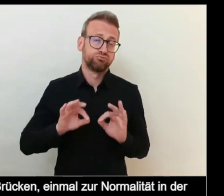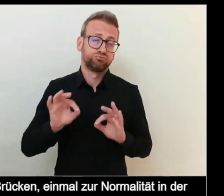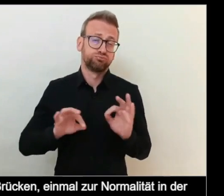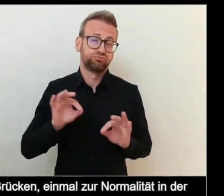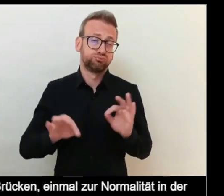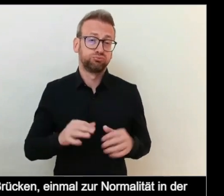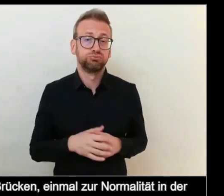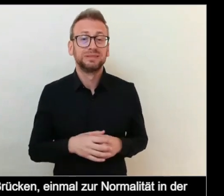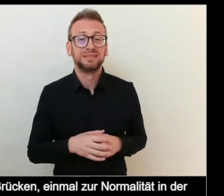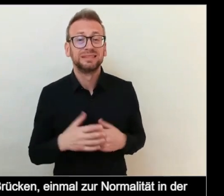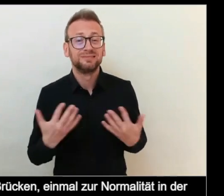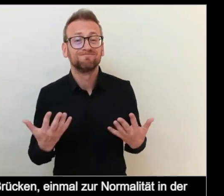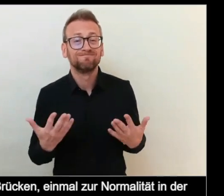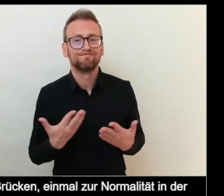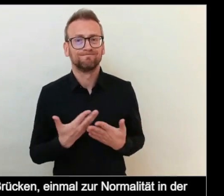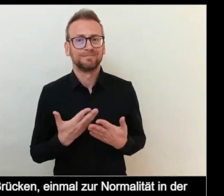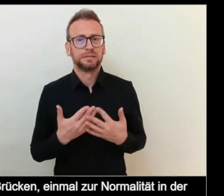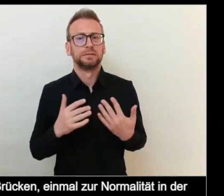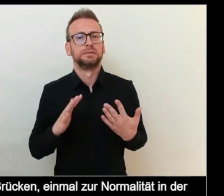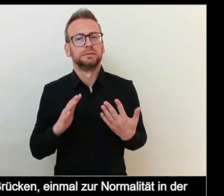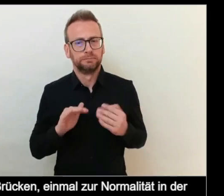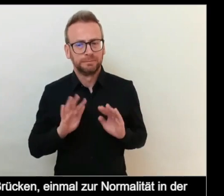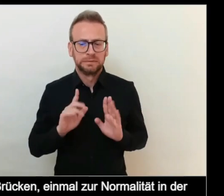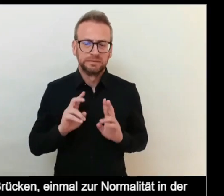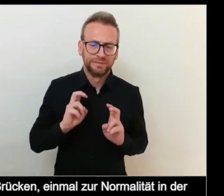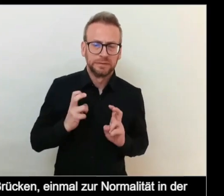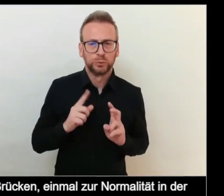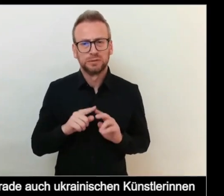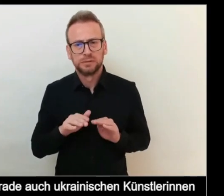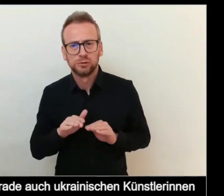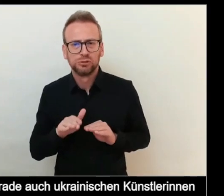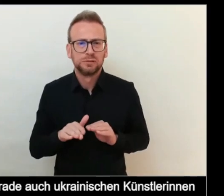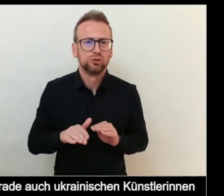Kabinett beschlossen haben, dass wir ein Neustartpaket